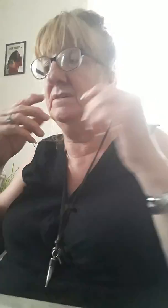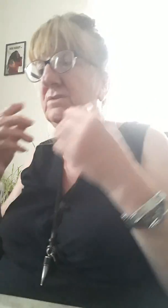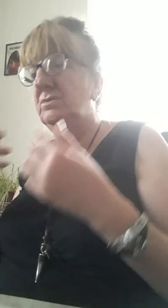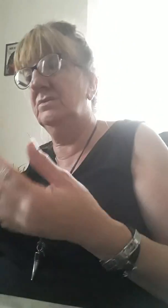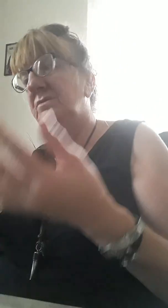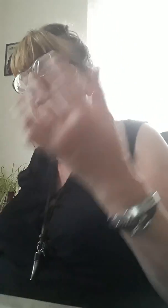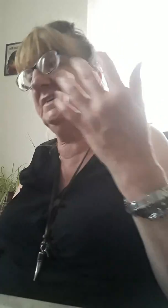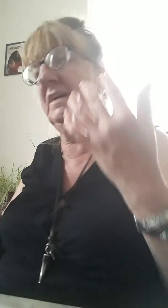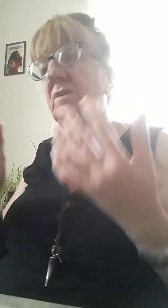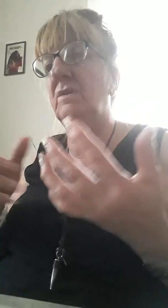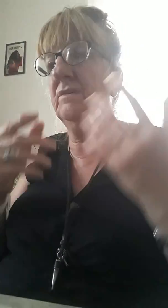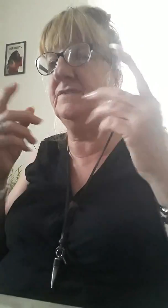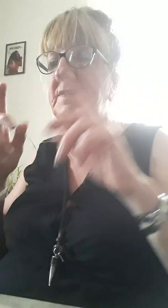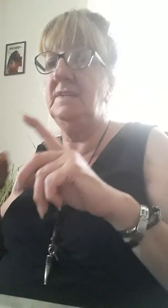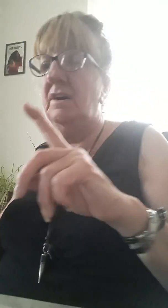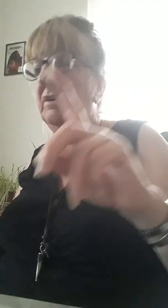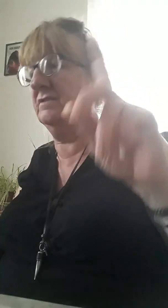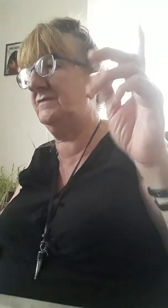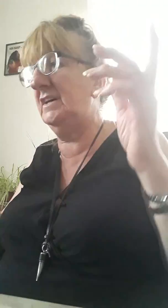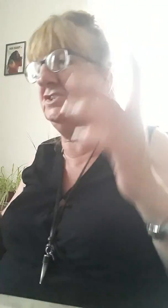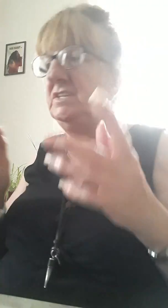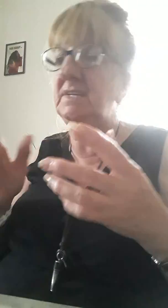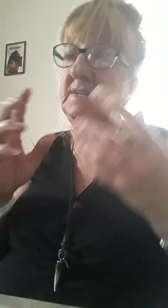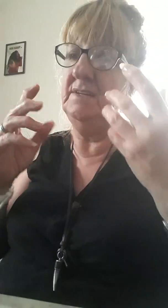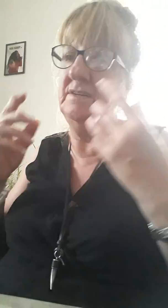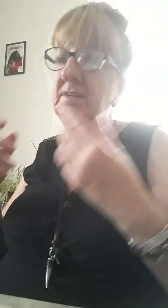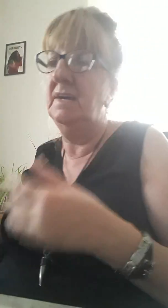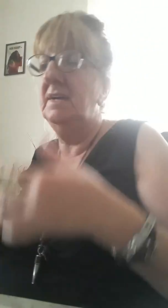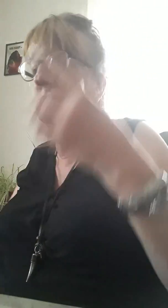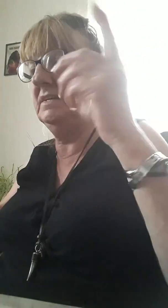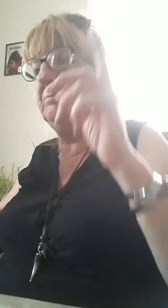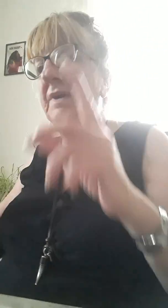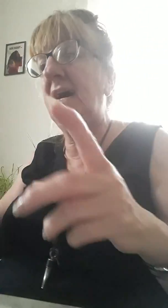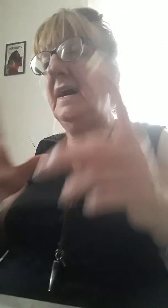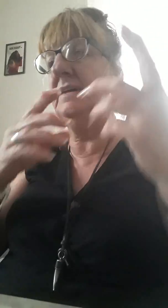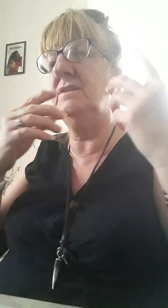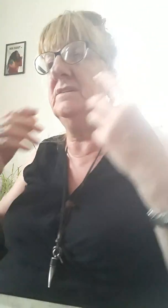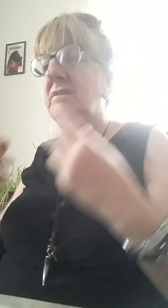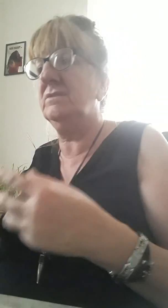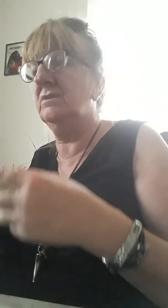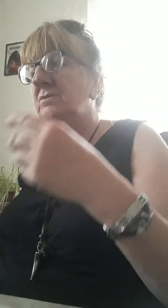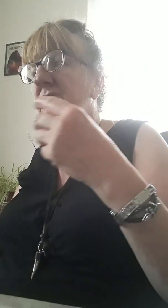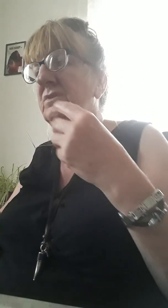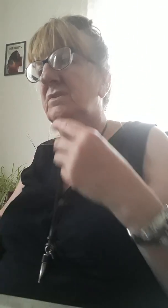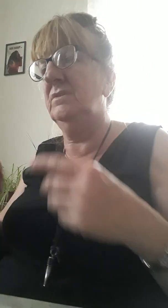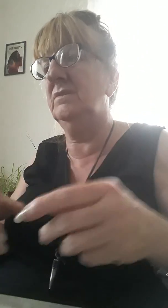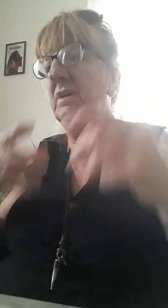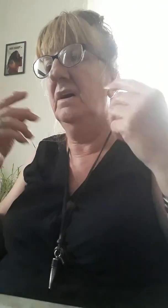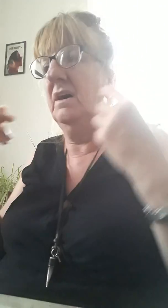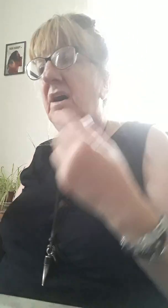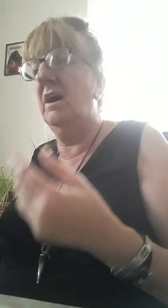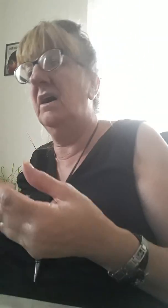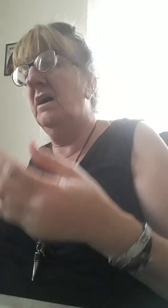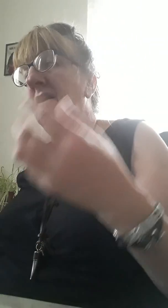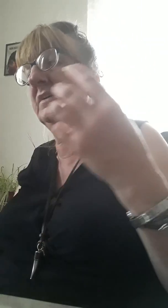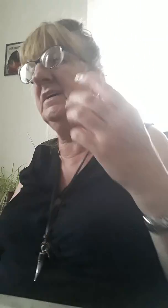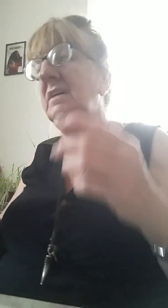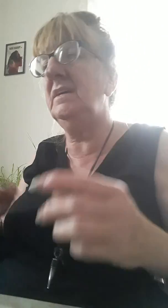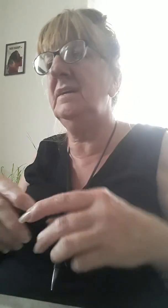J'aime tous ces longs silences fragiles qui planent entre nous deux, en